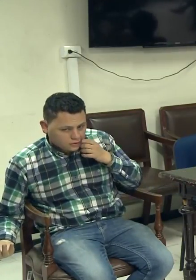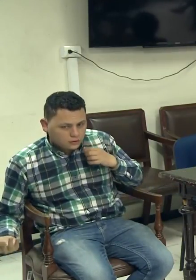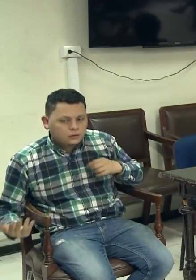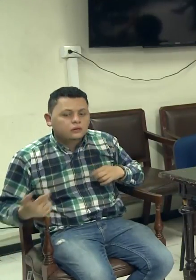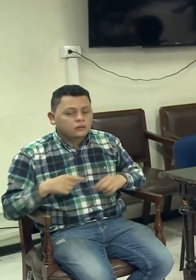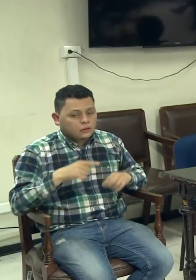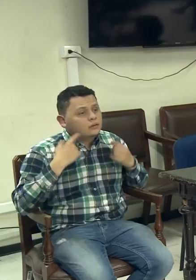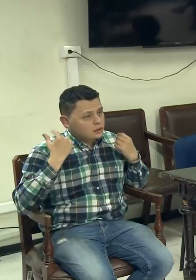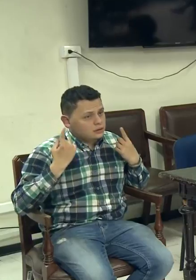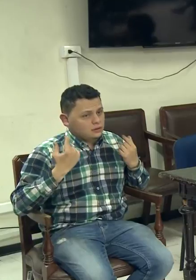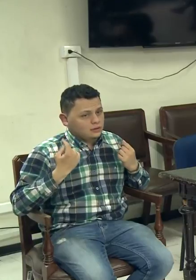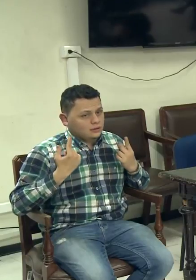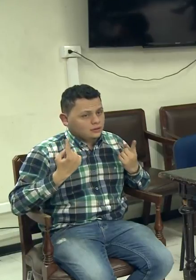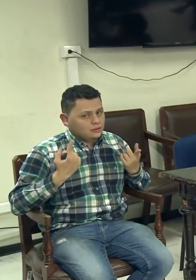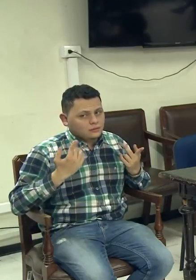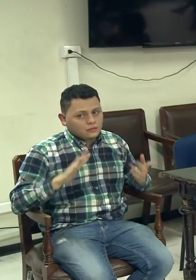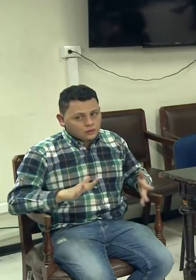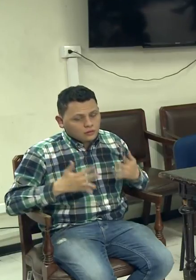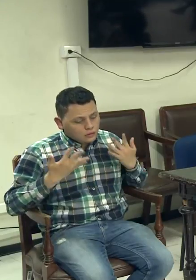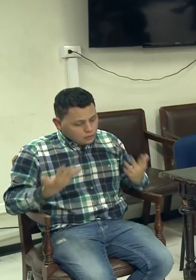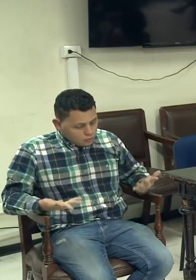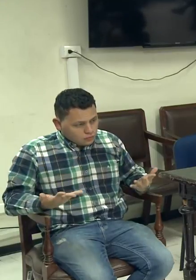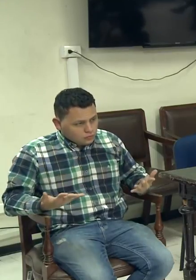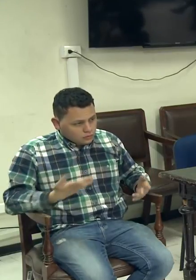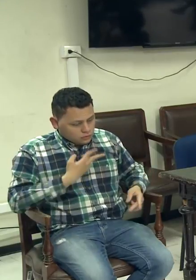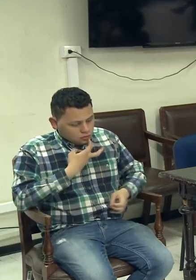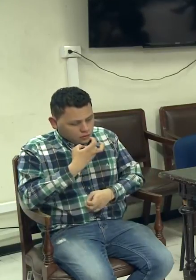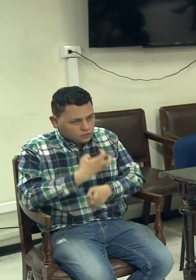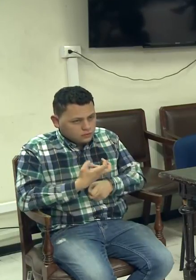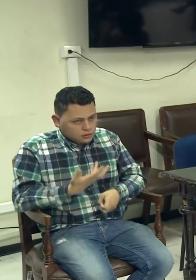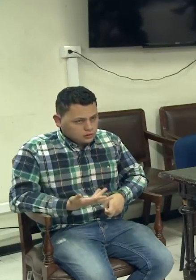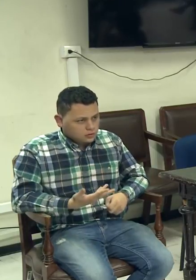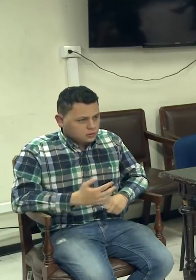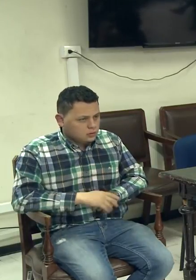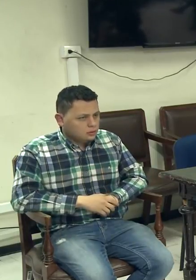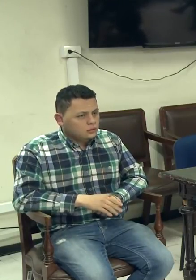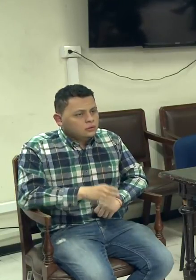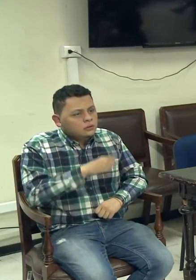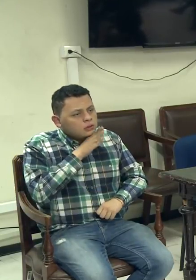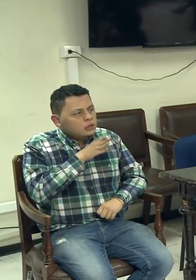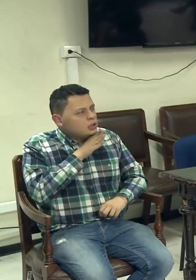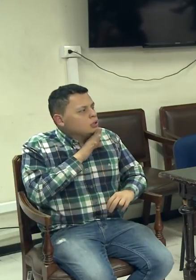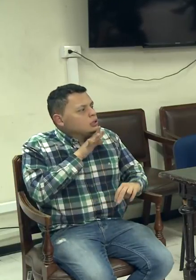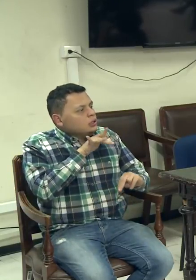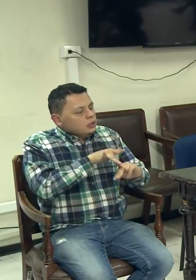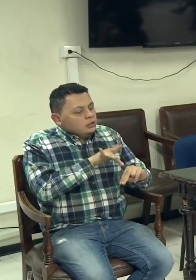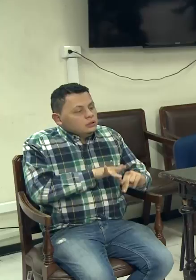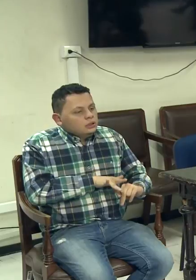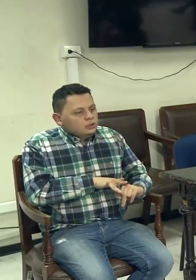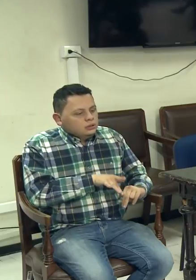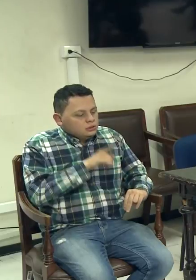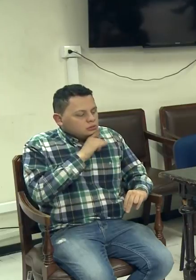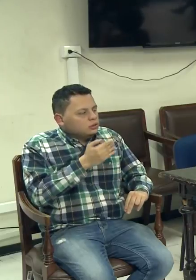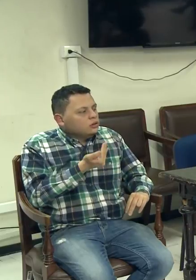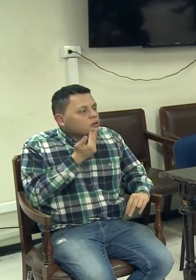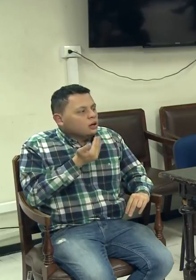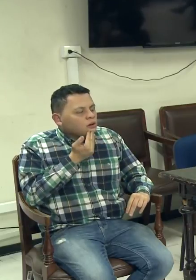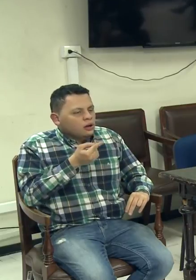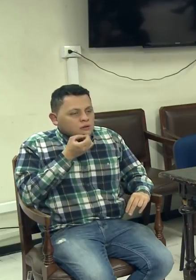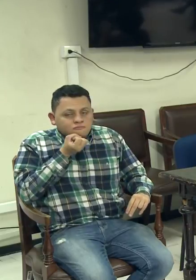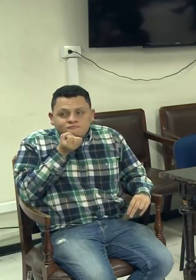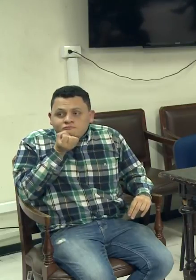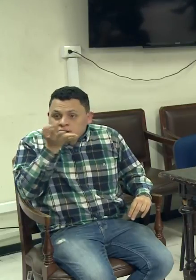¿Sí? ¿Entienden cómo es complicado eso? ¿A quién vamos a tocar cuando denunciamos